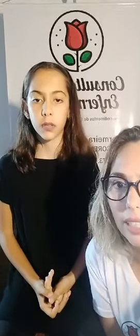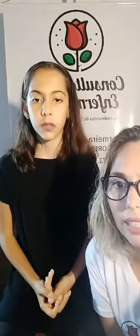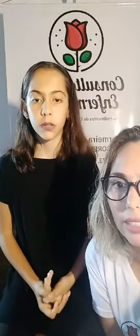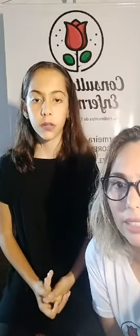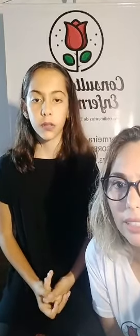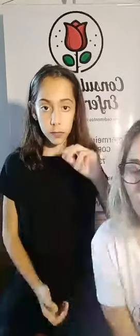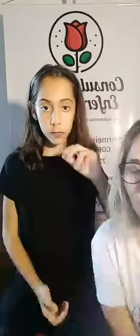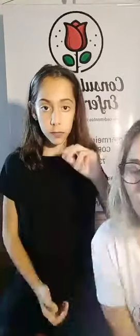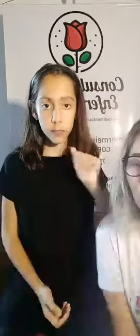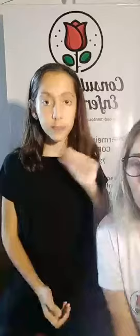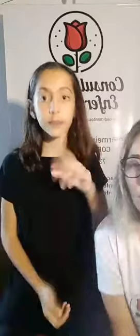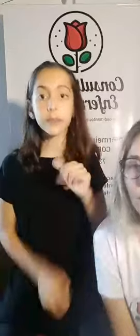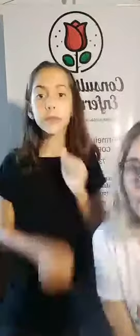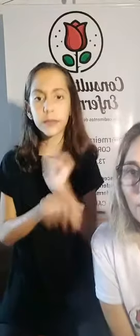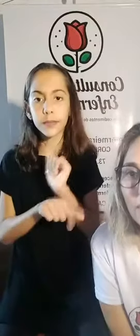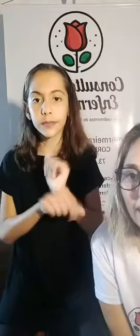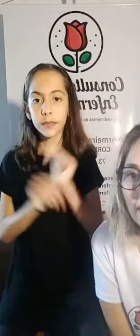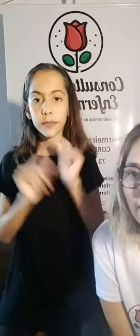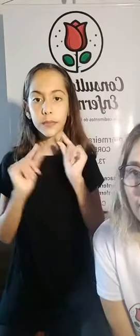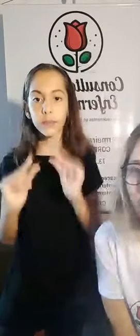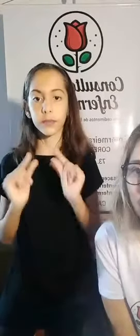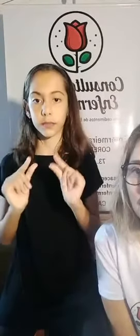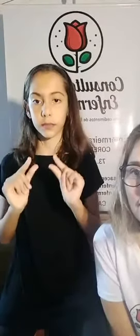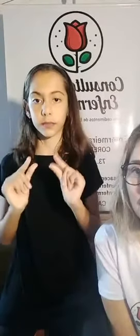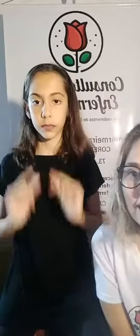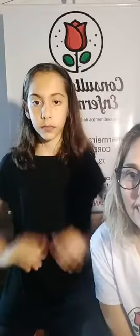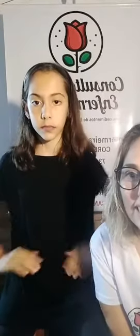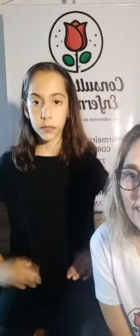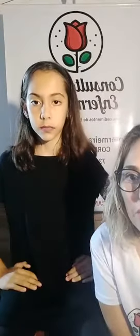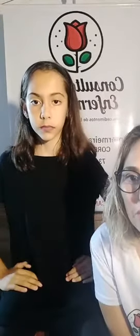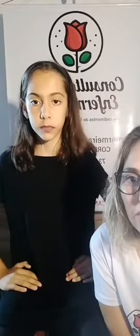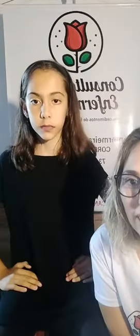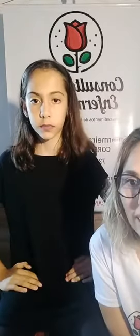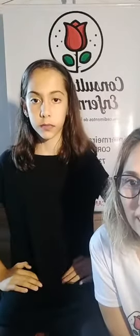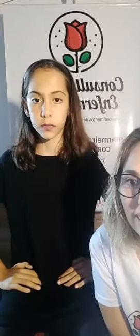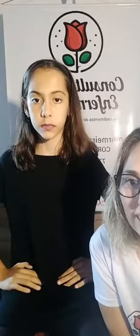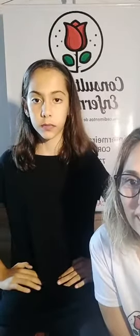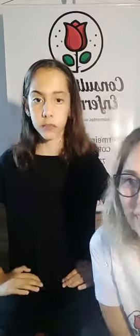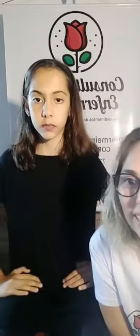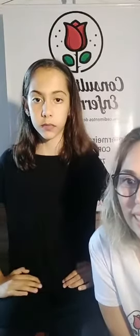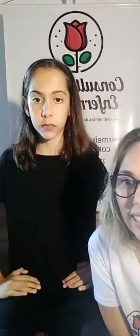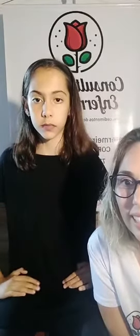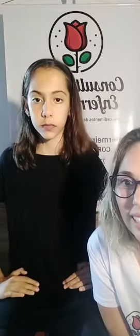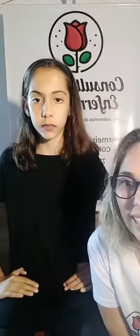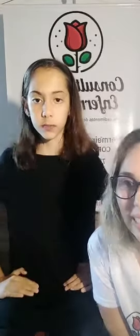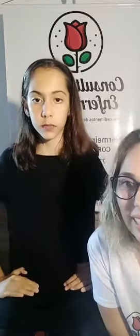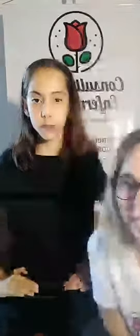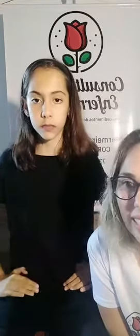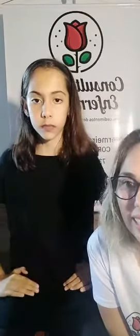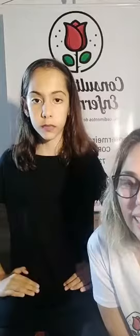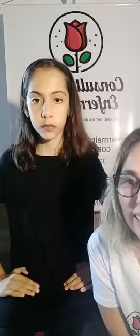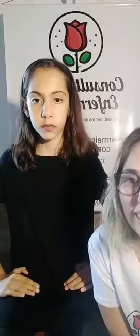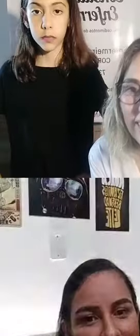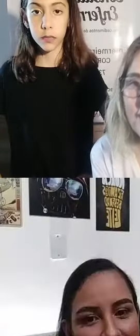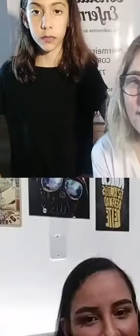Ok, adicionar um pouquinho, que a internet já vem